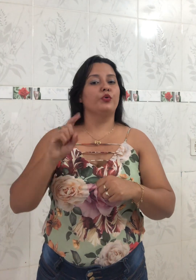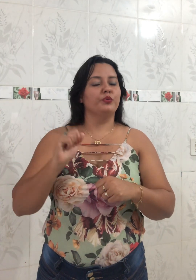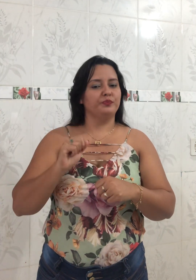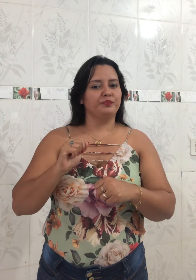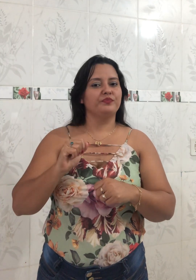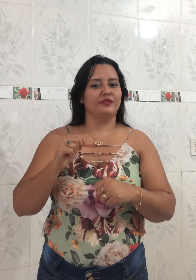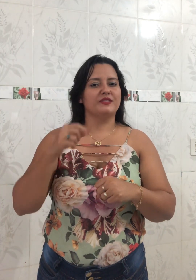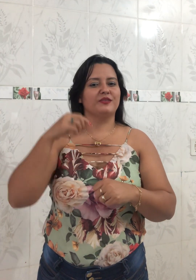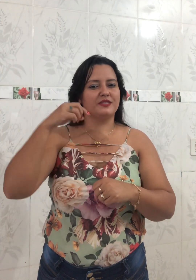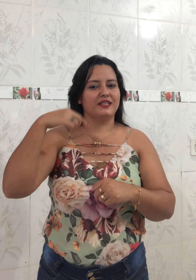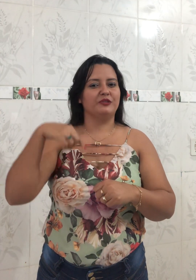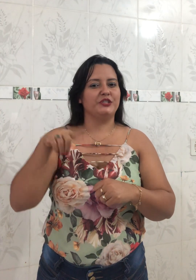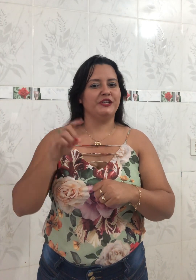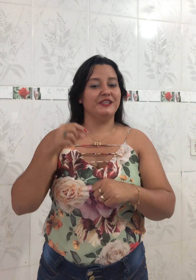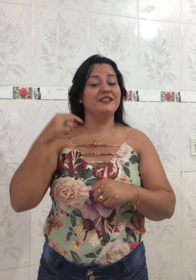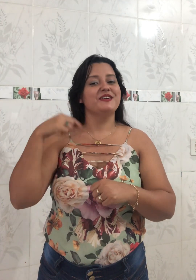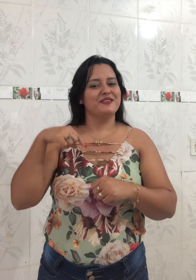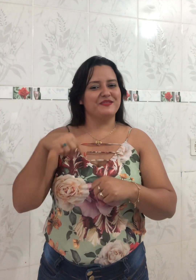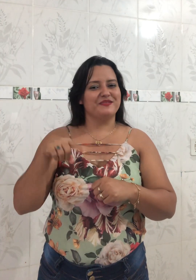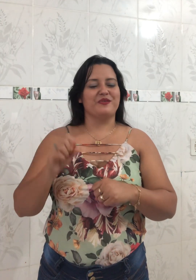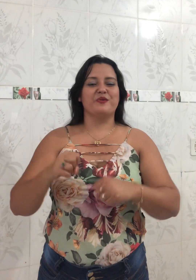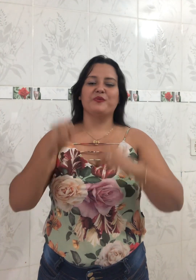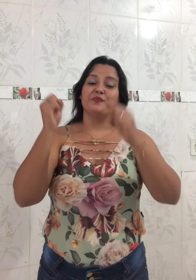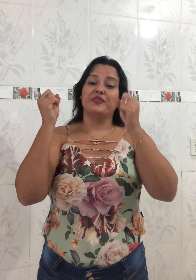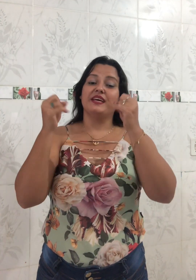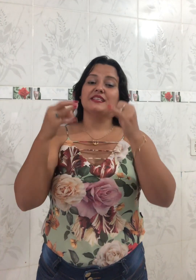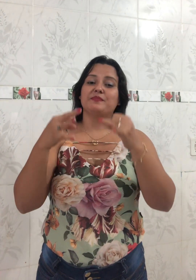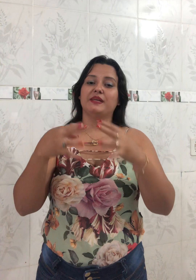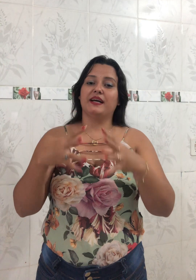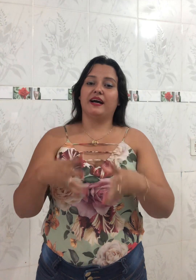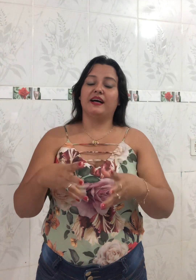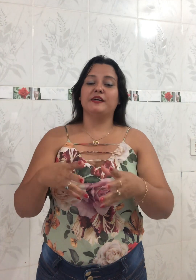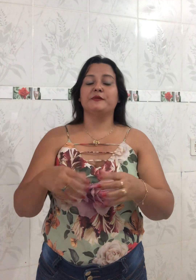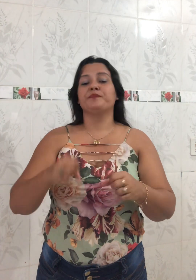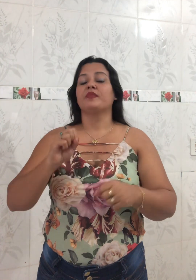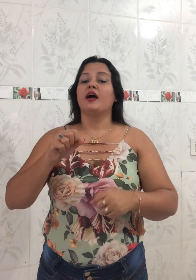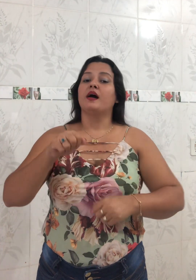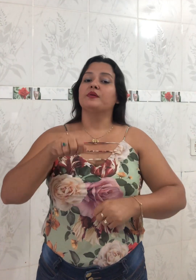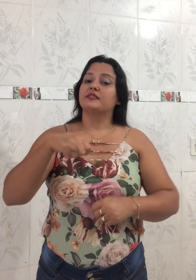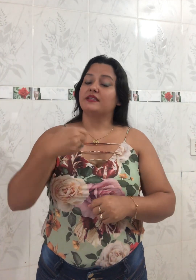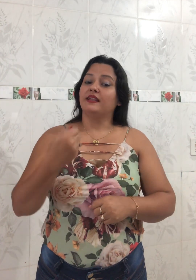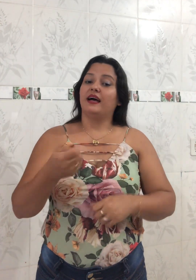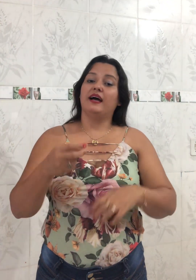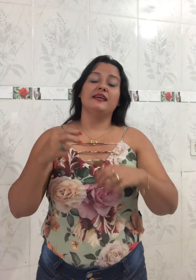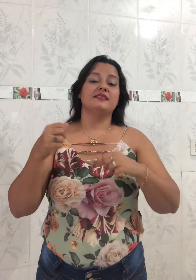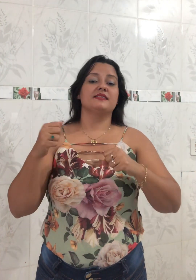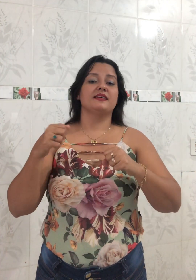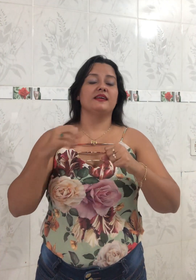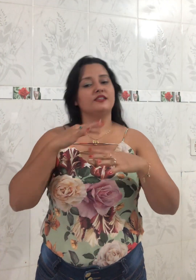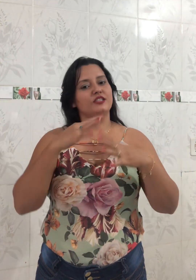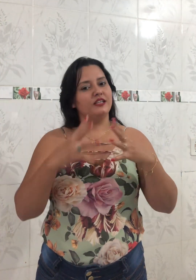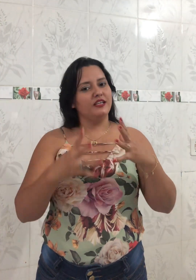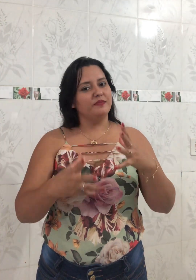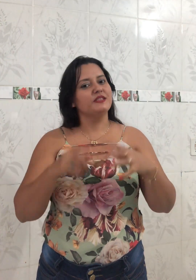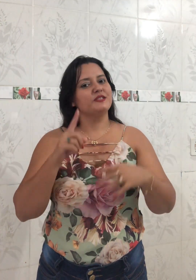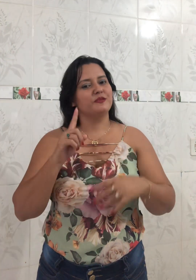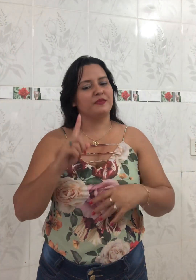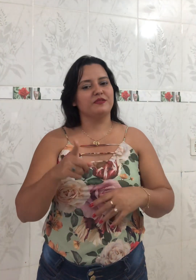vou, no seu sinal de ir, vou explicar sinais de Libras para